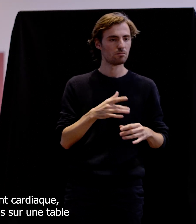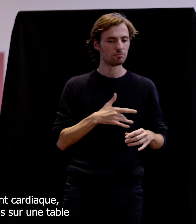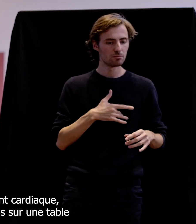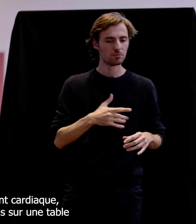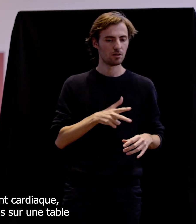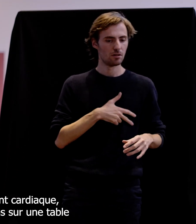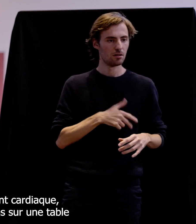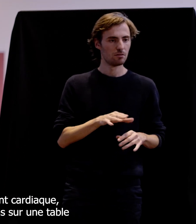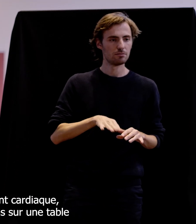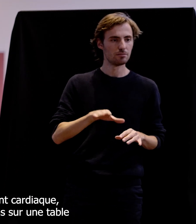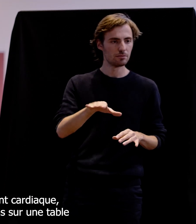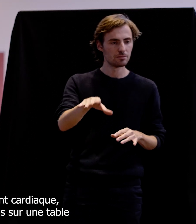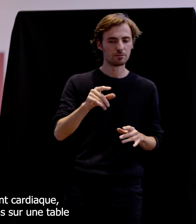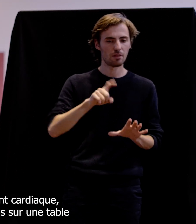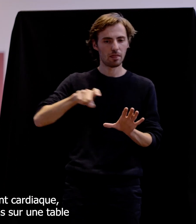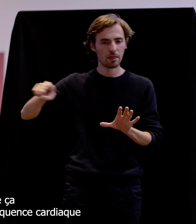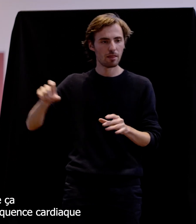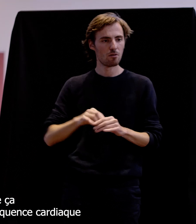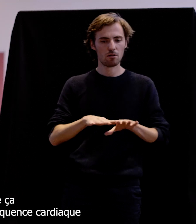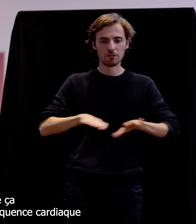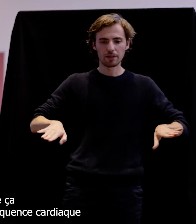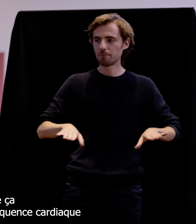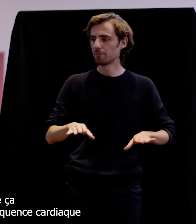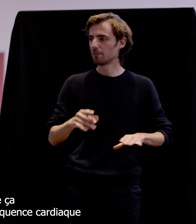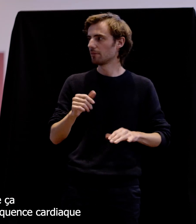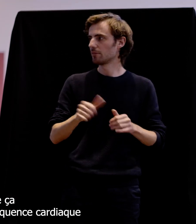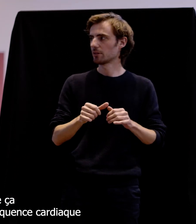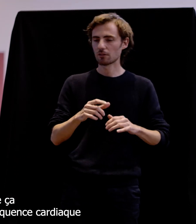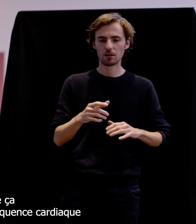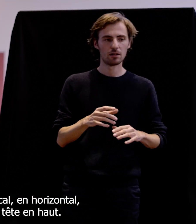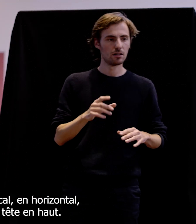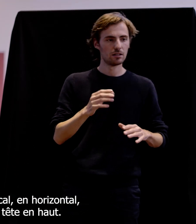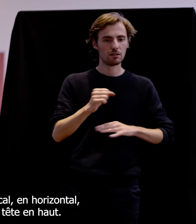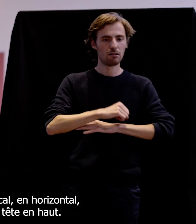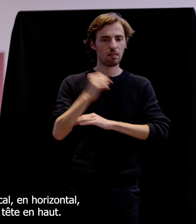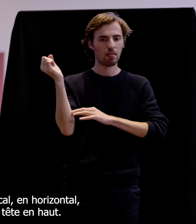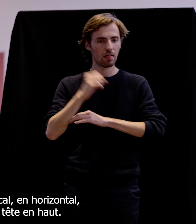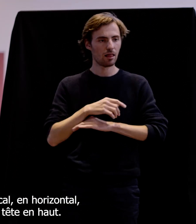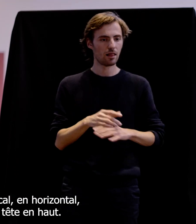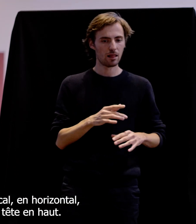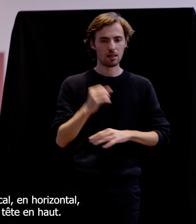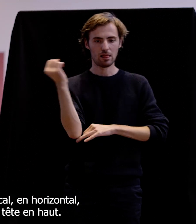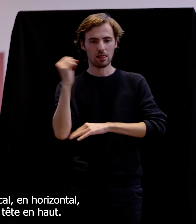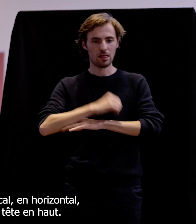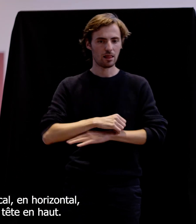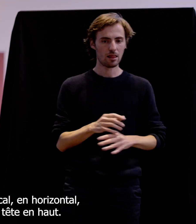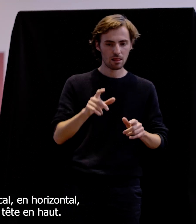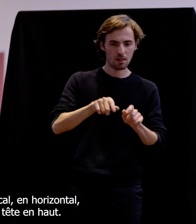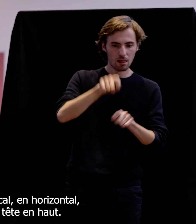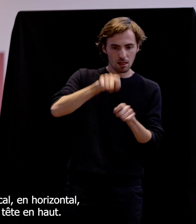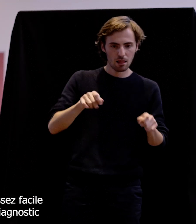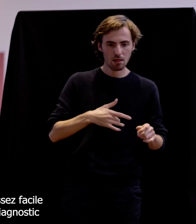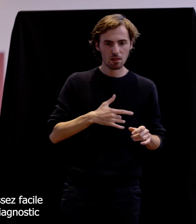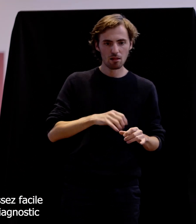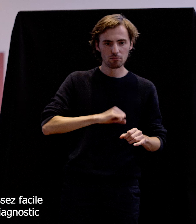en mettant les gens sur une table comme ça et en mesurant la fréquence cardiaque et la tension en verticale, en horizontale, la tête en bas,